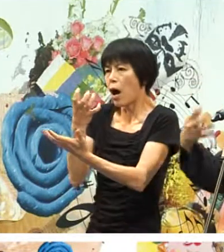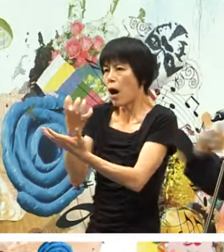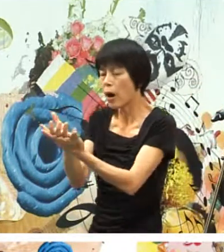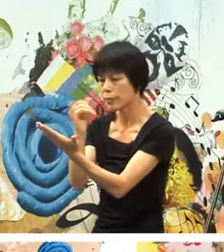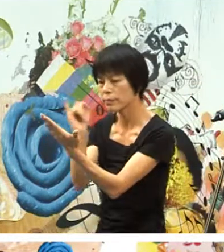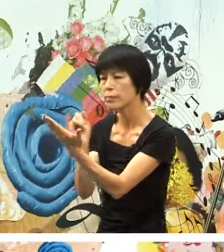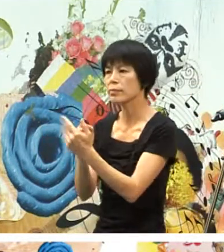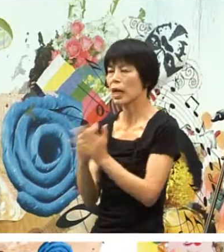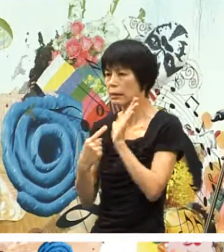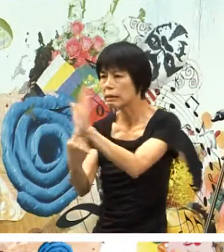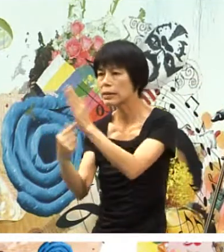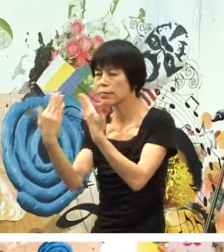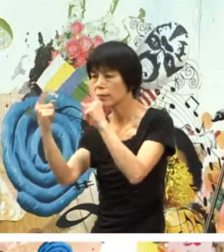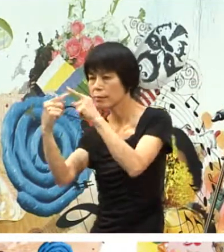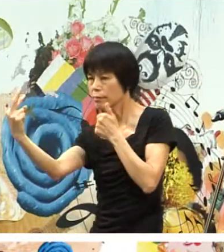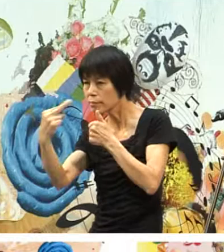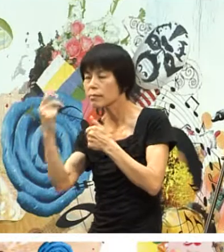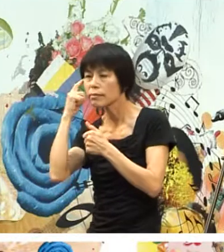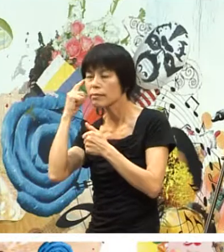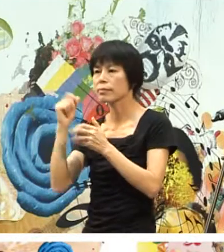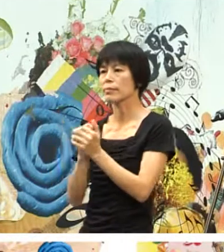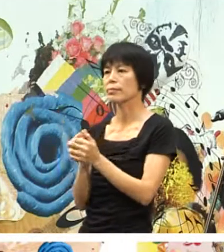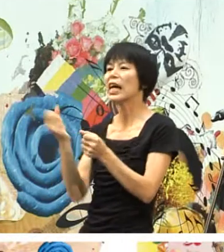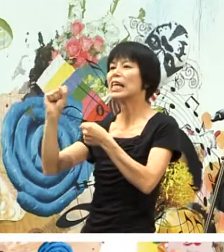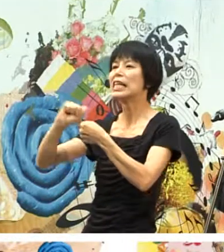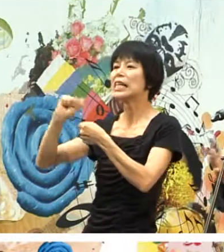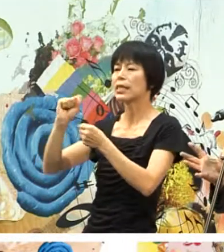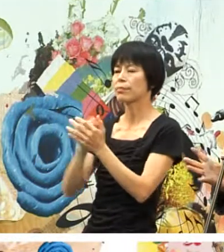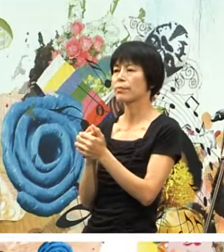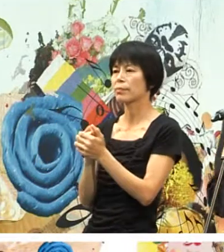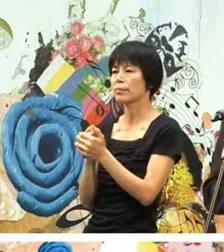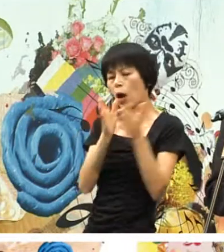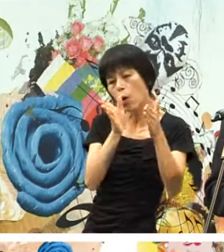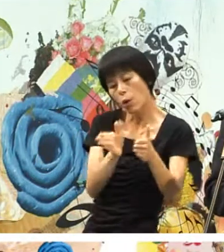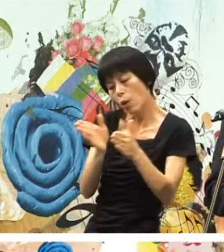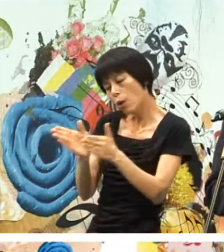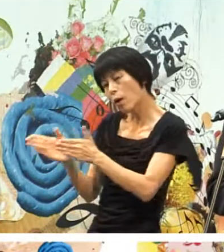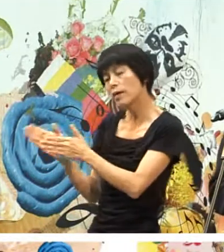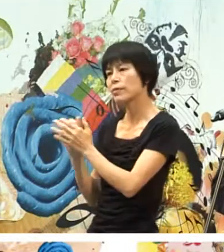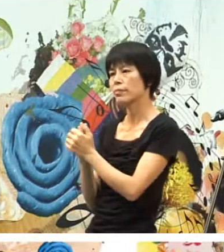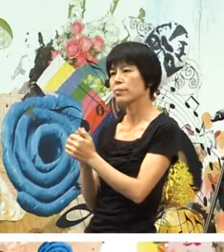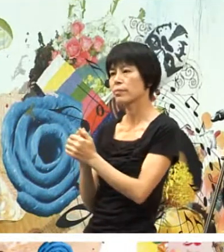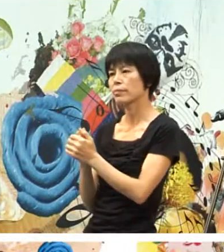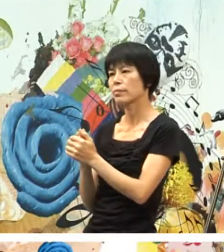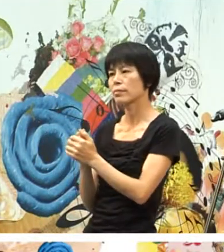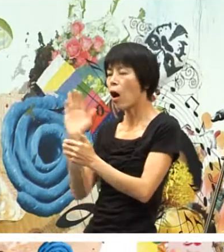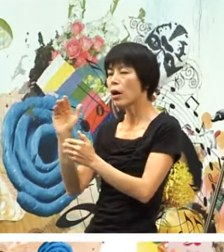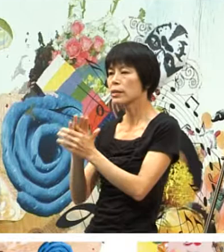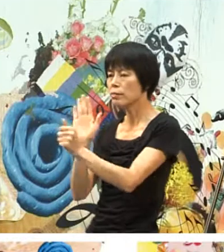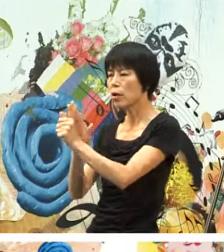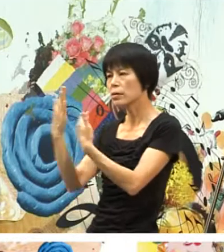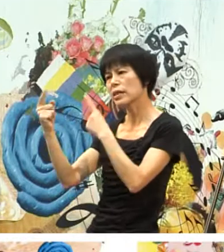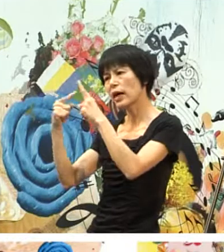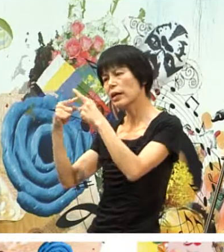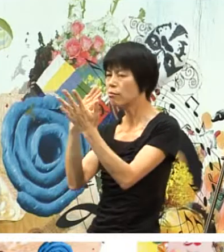式表示出來，但是更加的它透過過程裡面呢，令到不同的種族